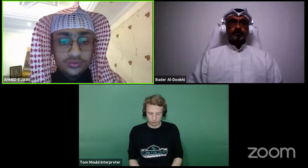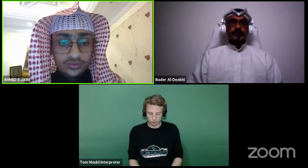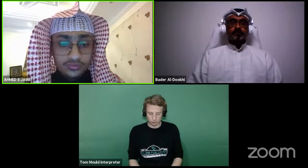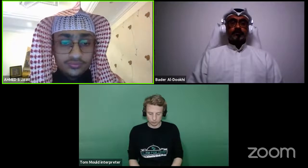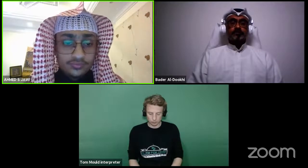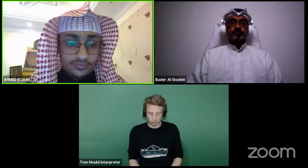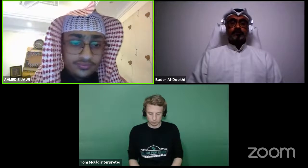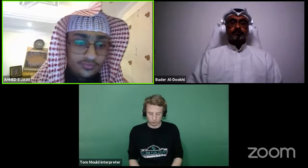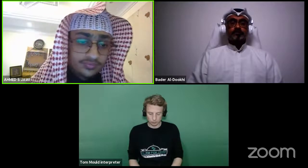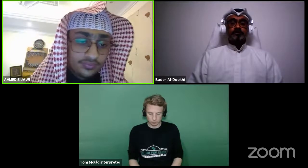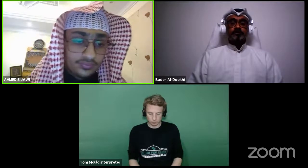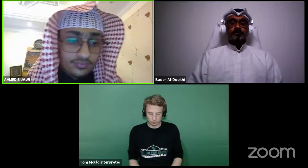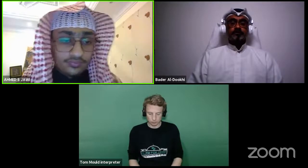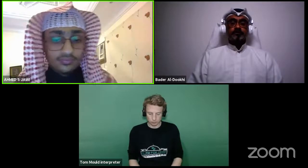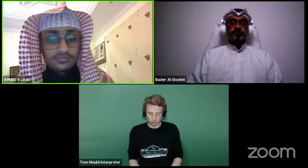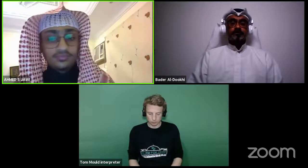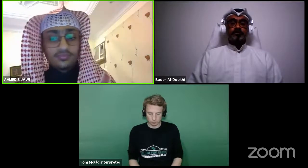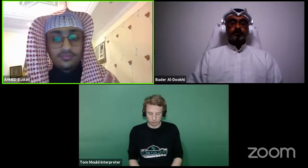تعقلون.